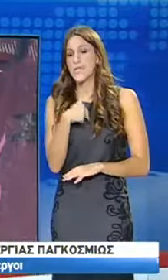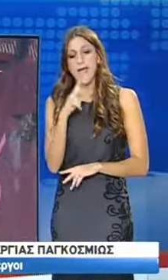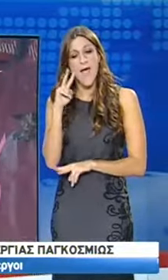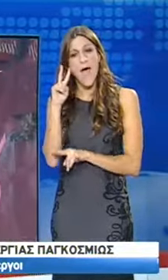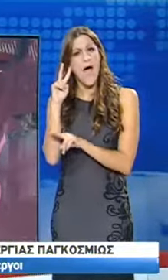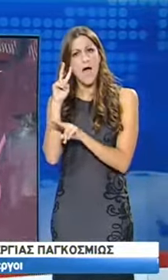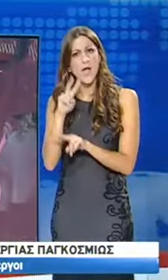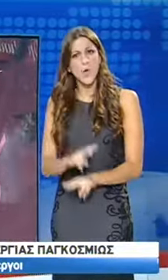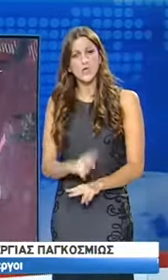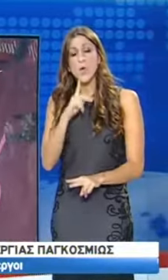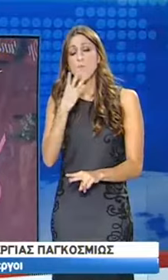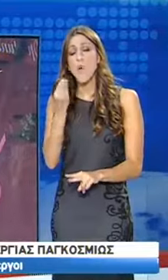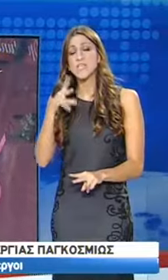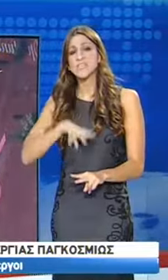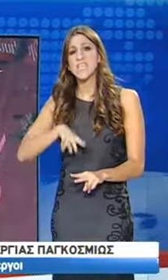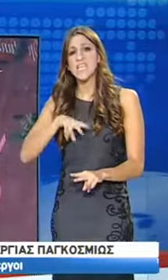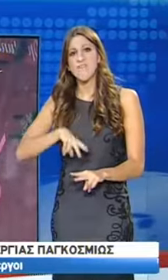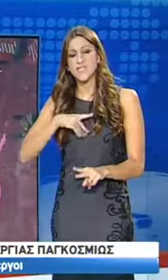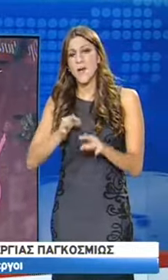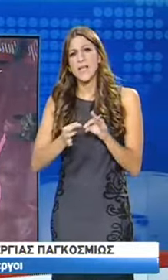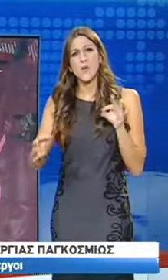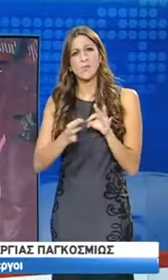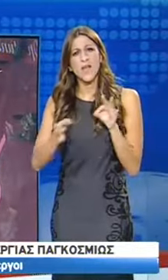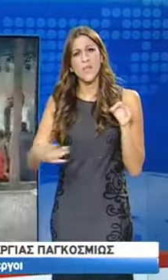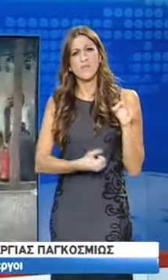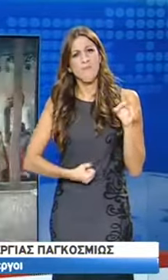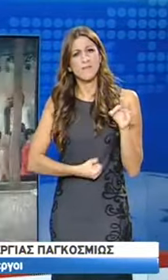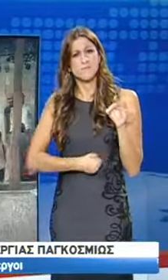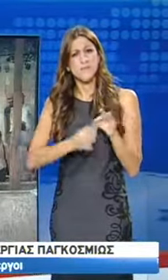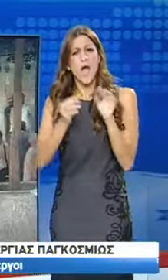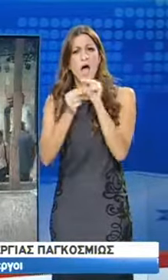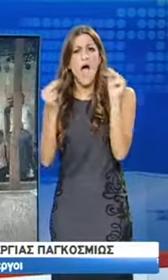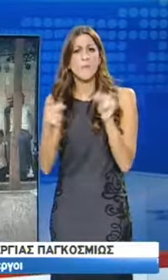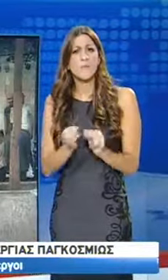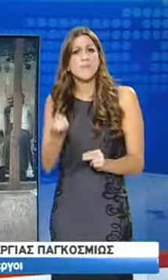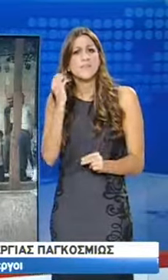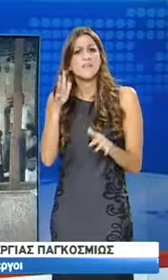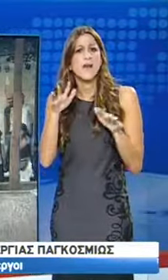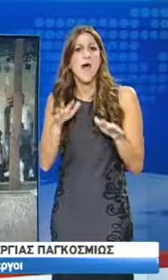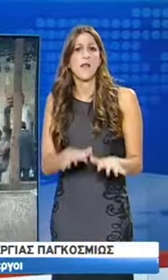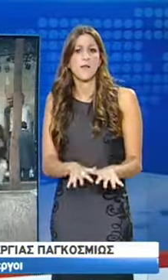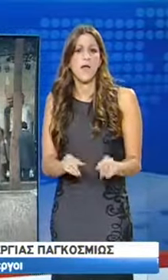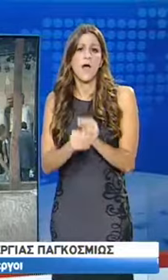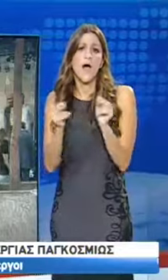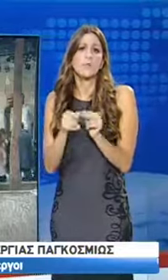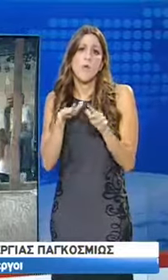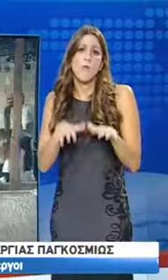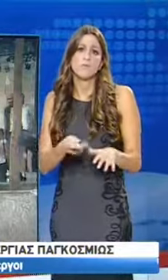ότι πολλές κυβερνήσεις που εφάρμοσαν μέτρα λιτότητας υποτίμησαν τις αρνητικές συνέπειες αυτής της πολιτικής. Στην Ελλάδα, σύμφωνα